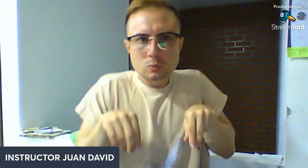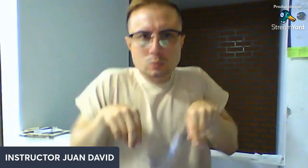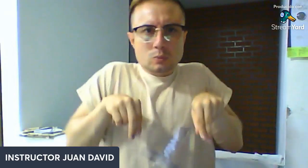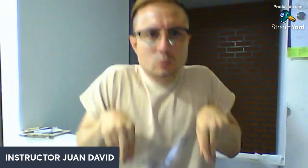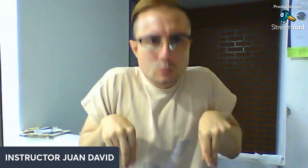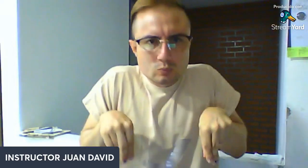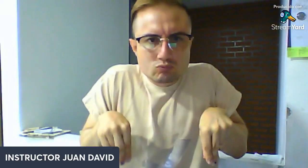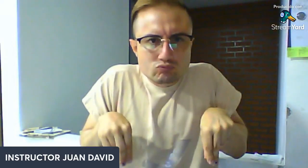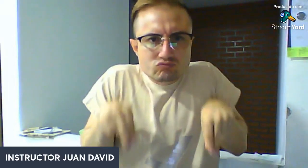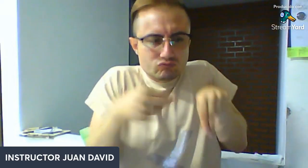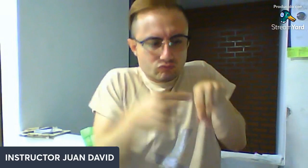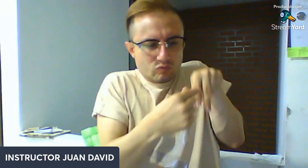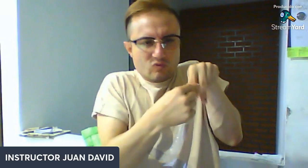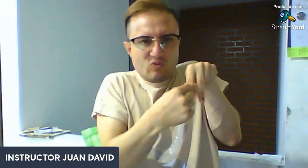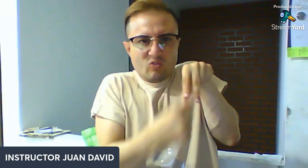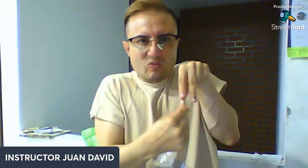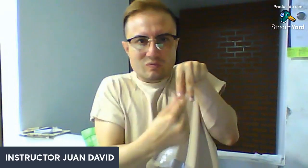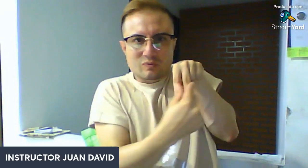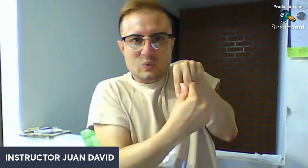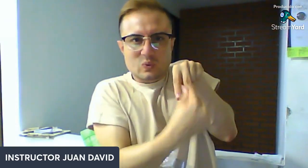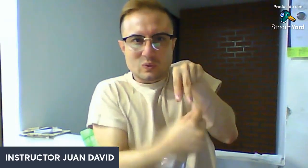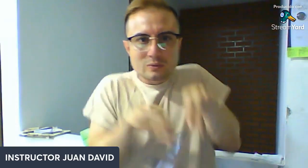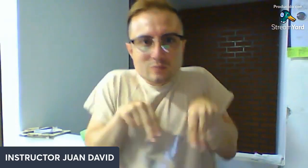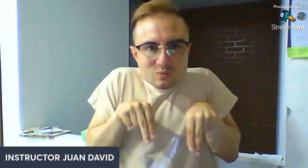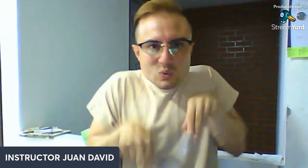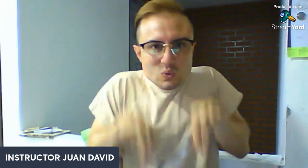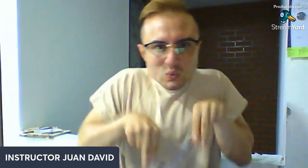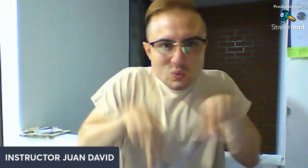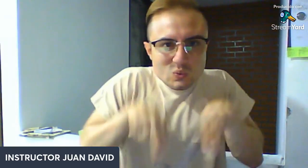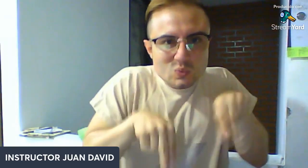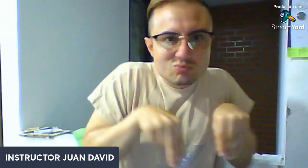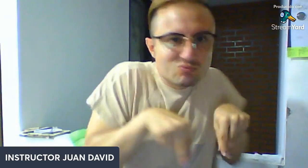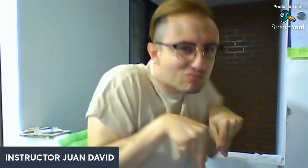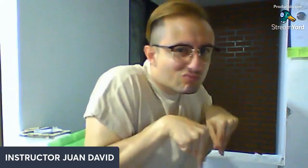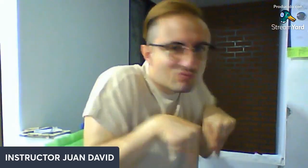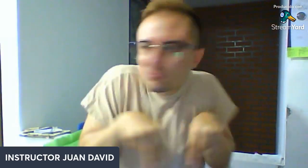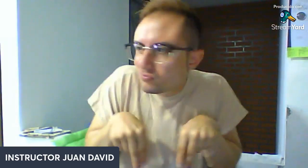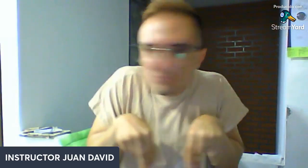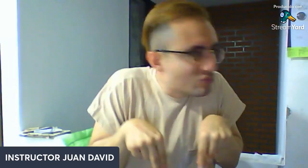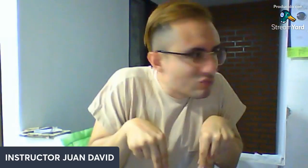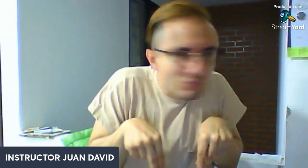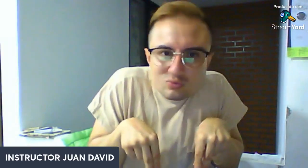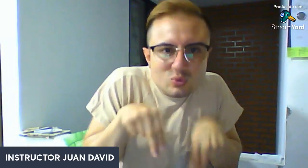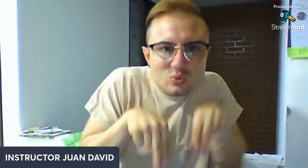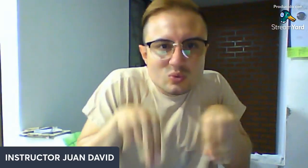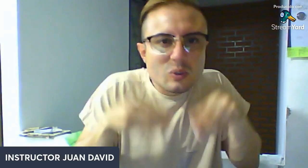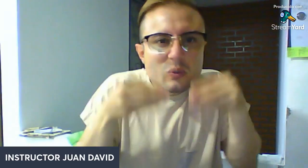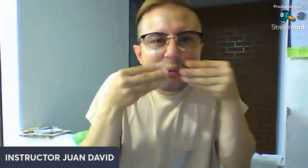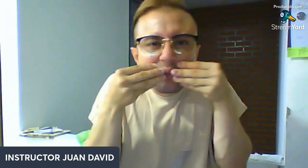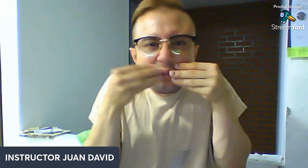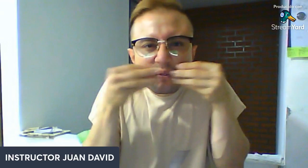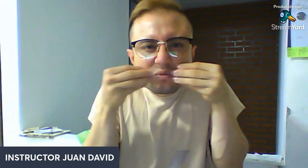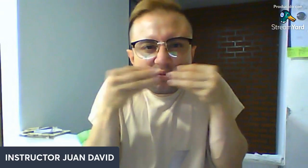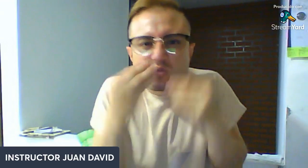Sí, porque él está cubierto también en todo su cuerpo y simula las paticas con los dos deditos en cada mano